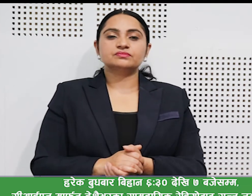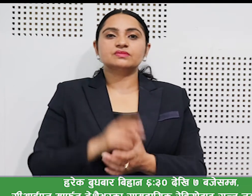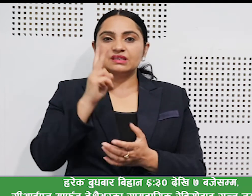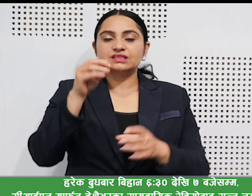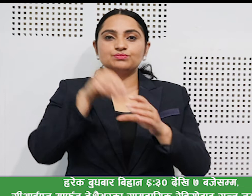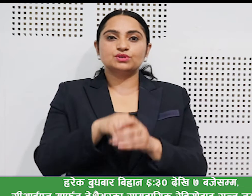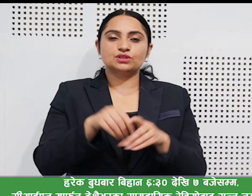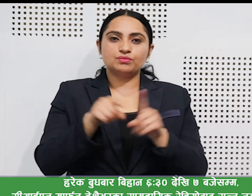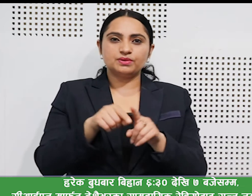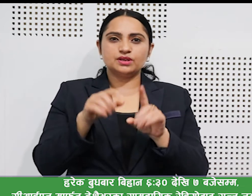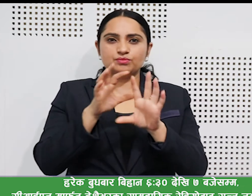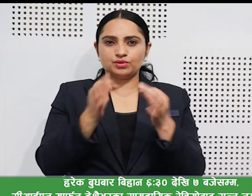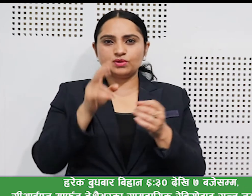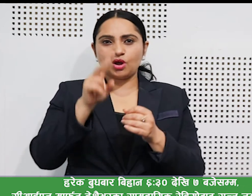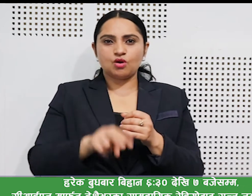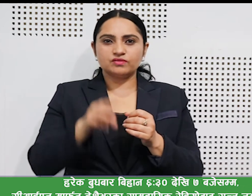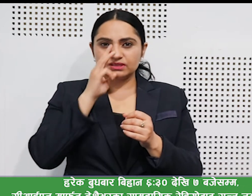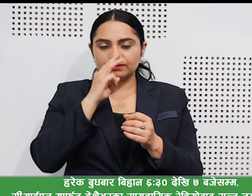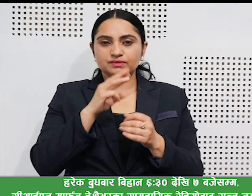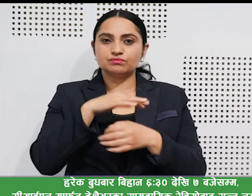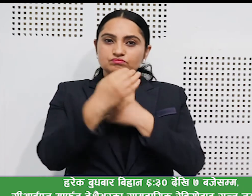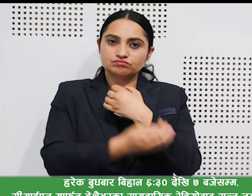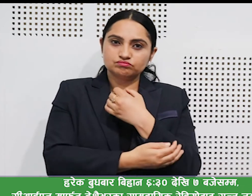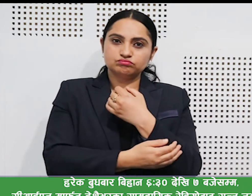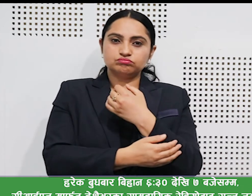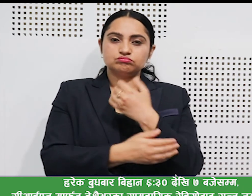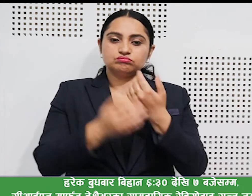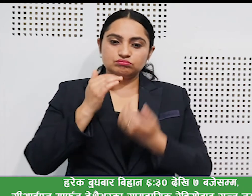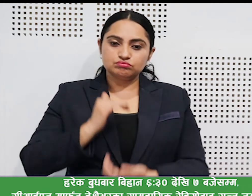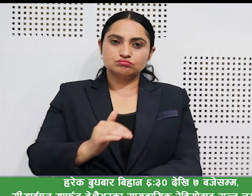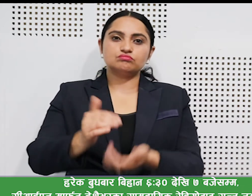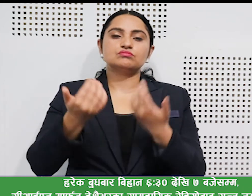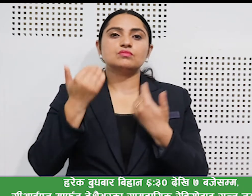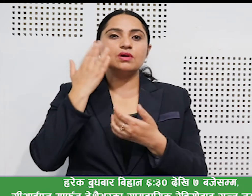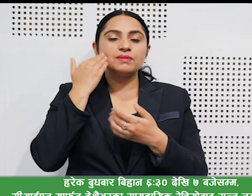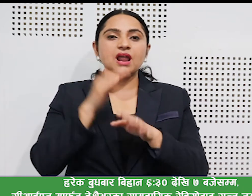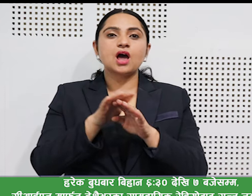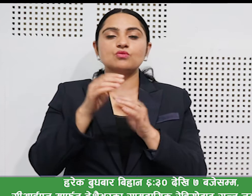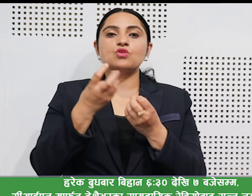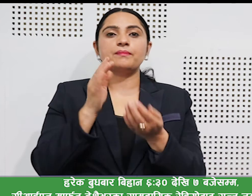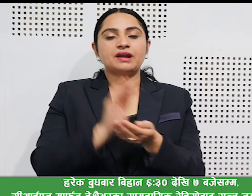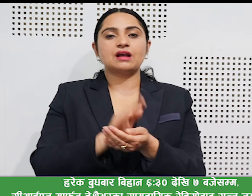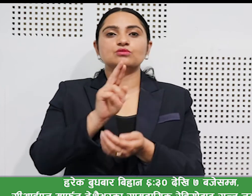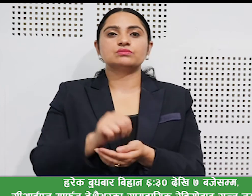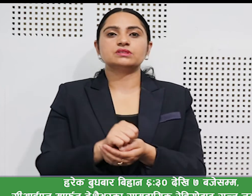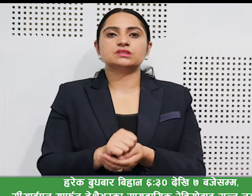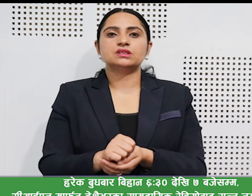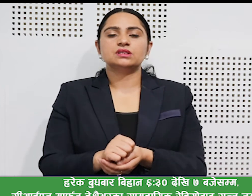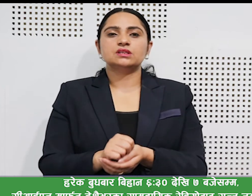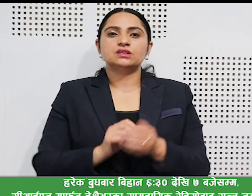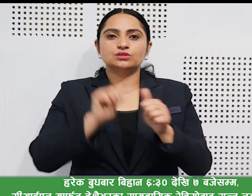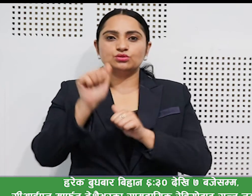पनि विभिन्न अवस्थामा होइन गर्भवती सुत्केरीको सङ्ख्या के छ भनेको त्यो राख्नुपर्छ, नम्बर 1। नम्बर 2, अब